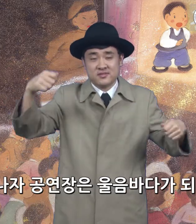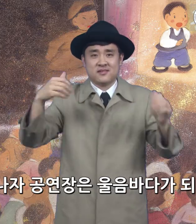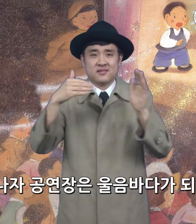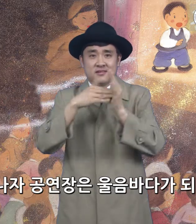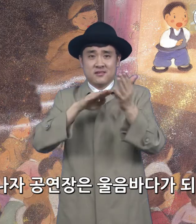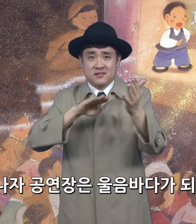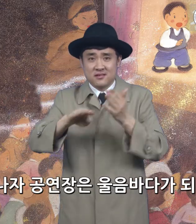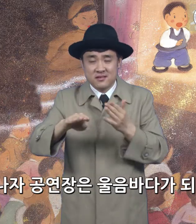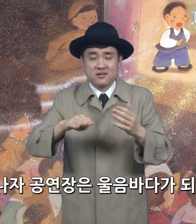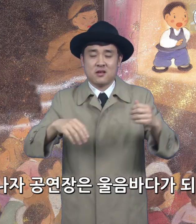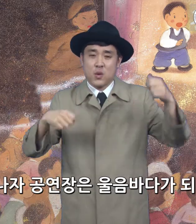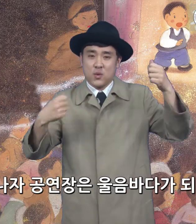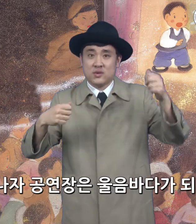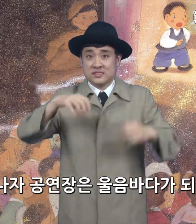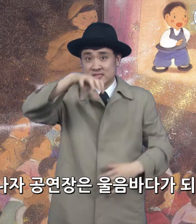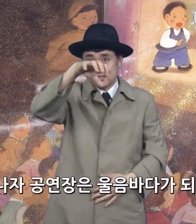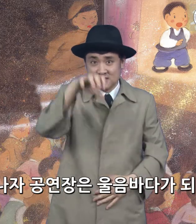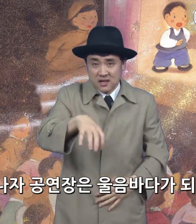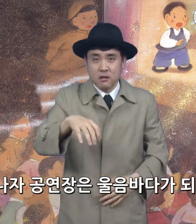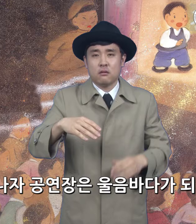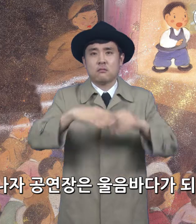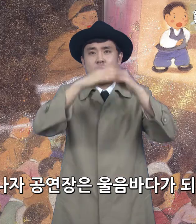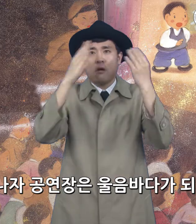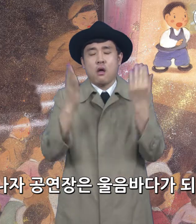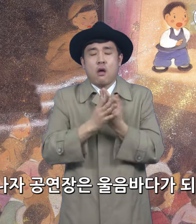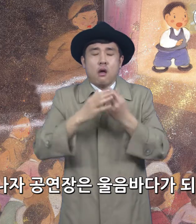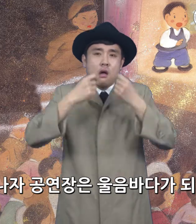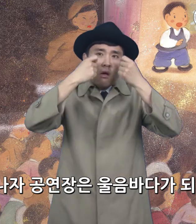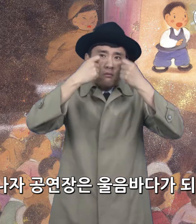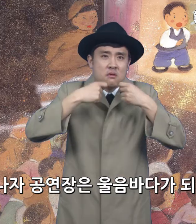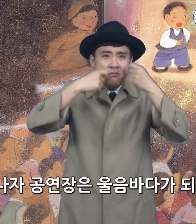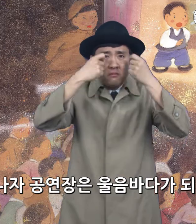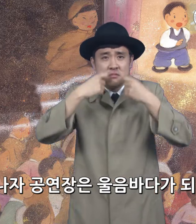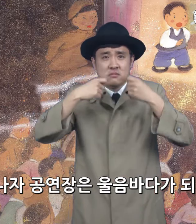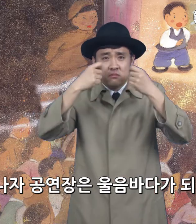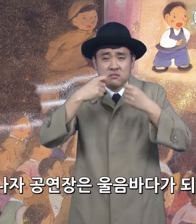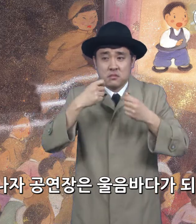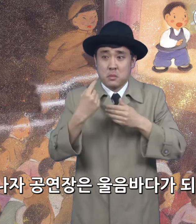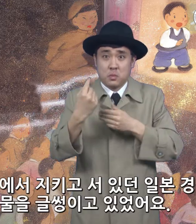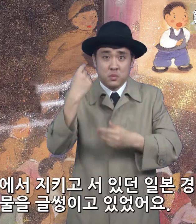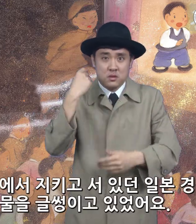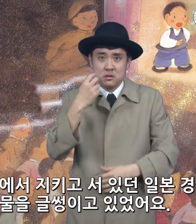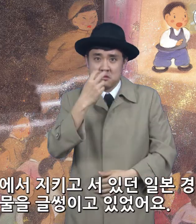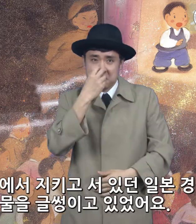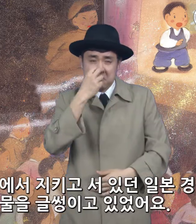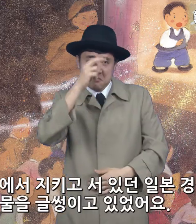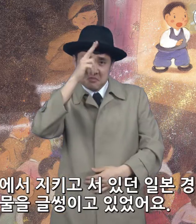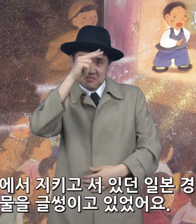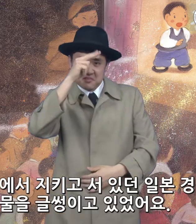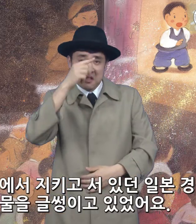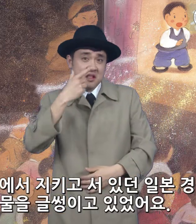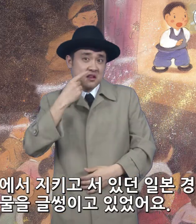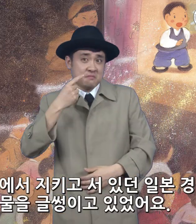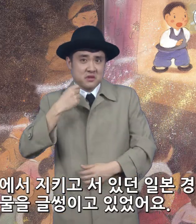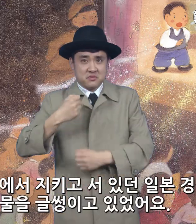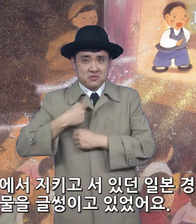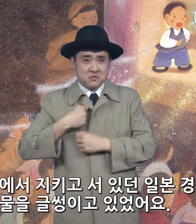연극이 끝나자 공연장은 울음바다가 되어버렸어요. 뒤에서 지키고 서 있던 일본